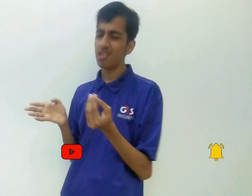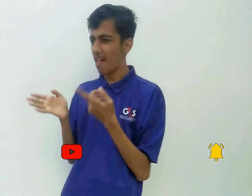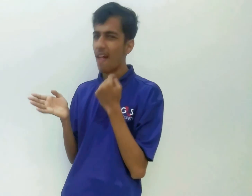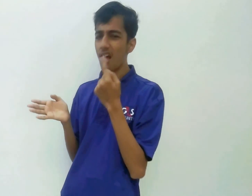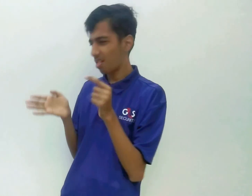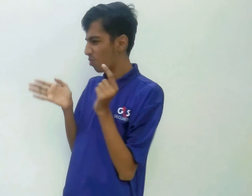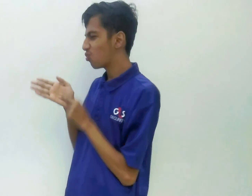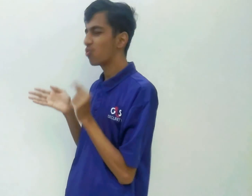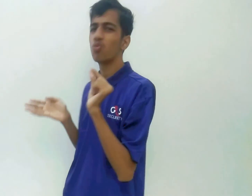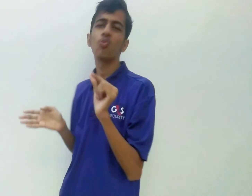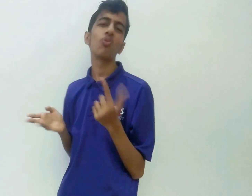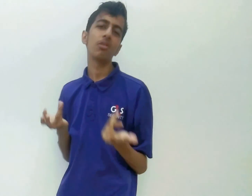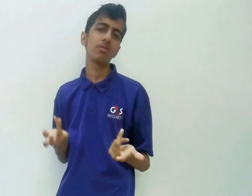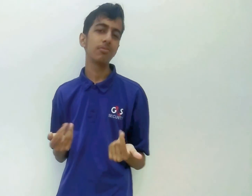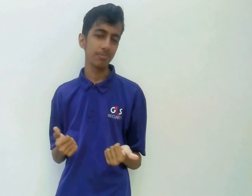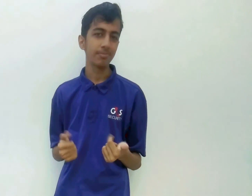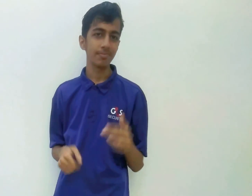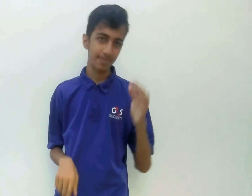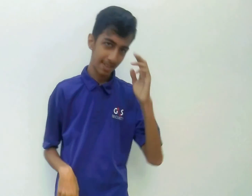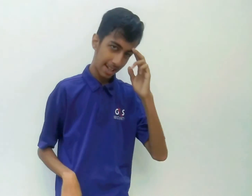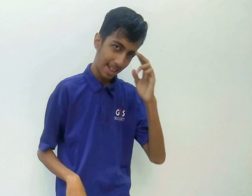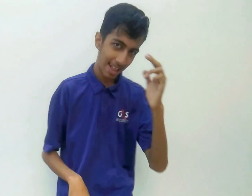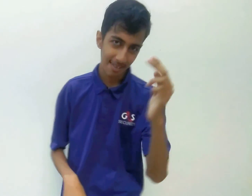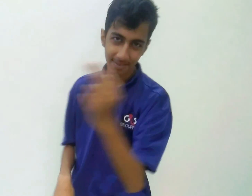दबादो लाइक लाजड़ा सब्सक्राइब बटन dawा तो सही है, आला आफेज